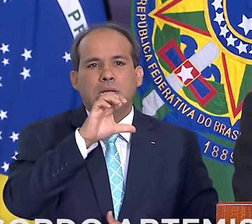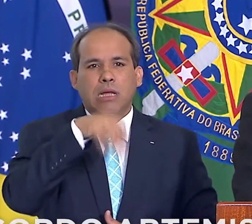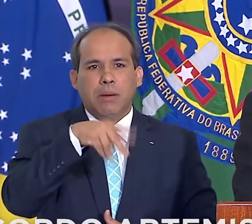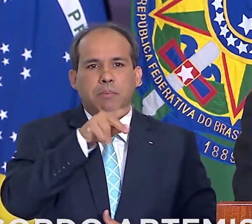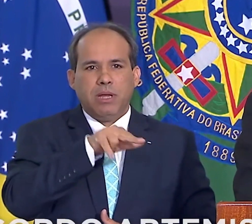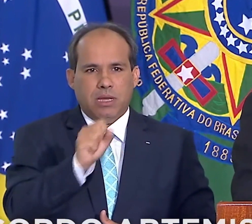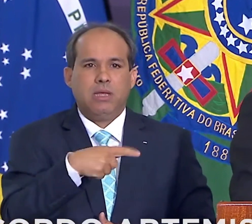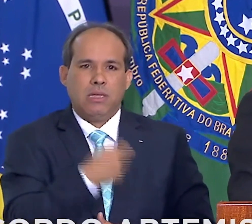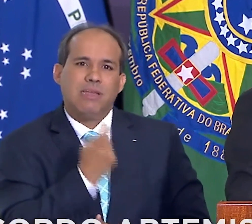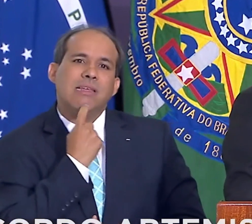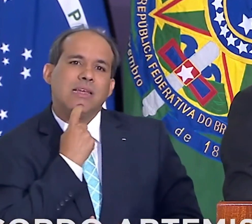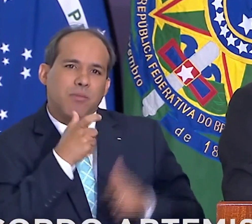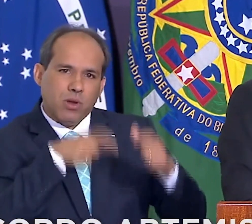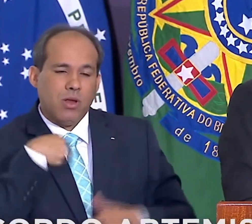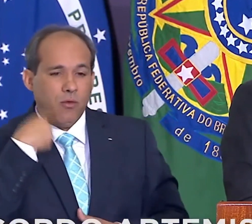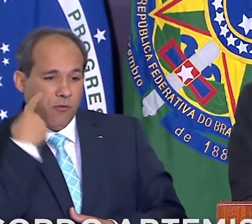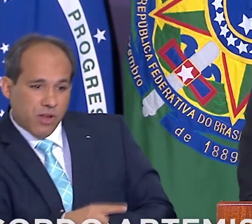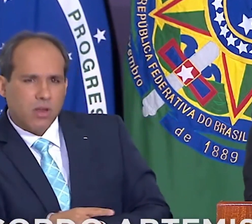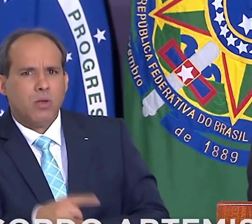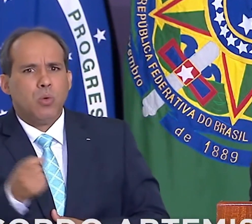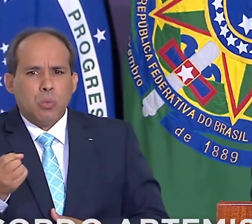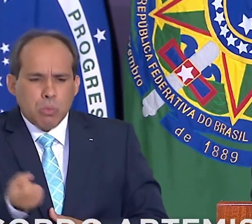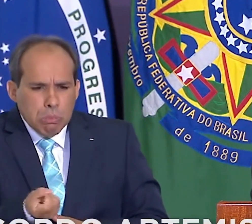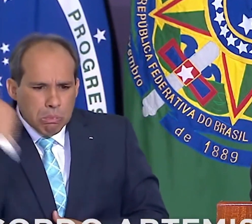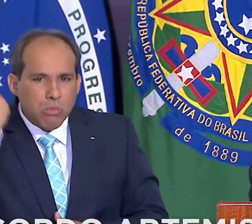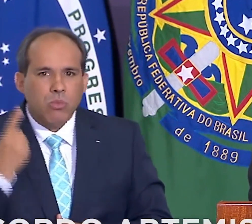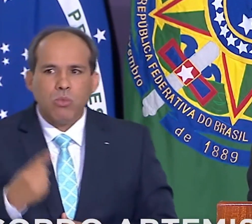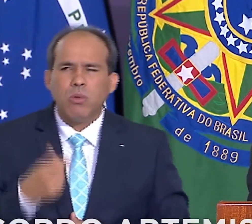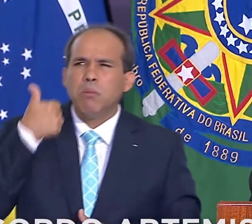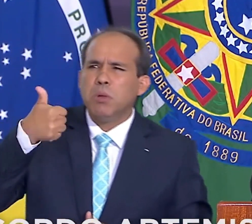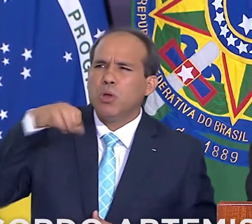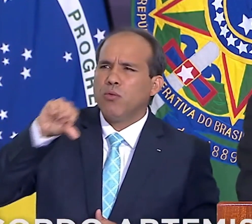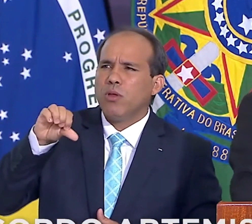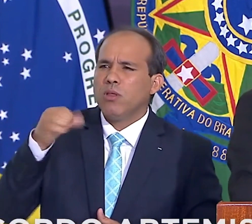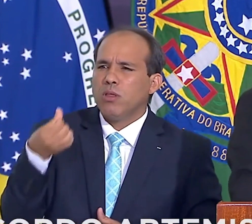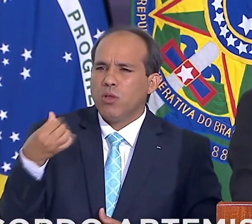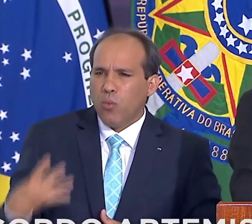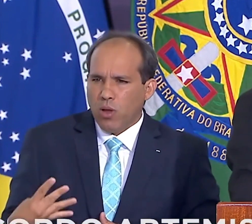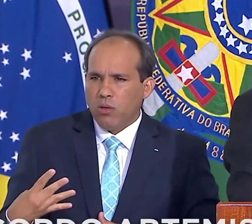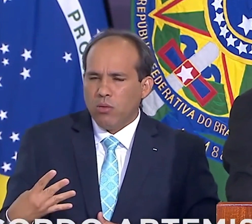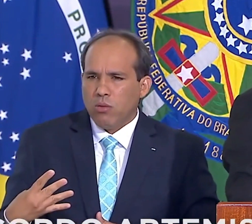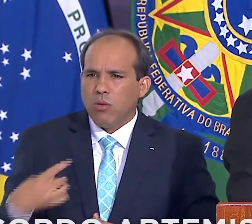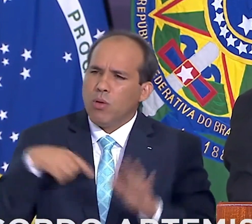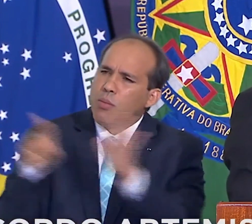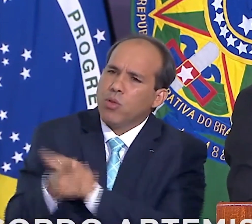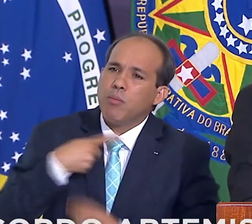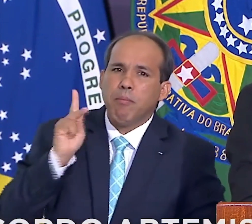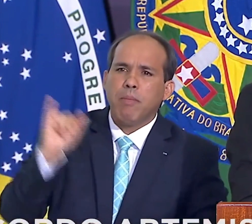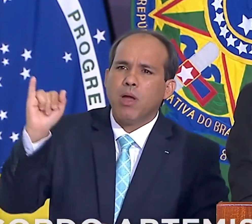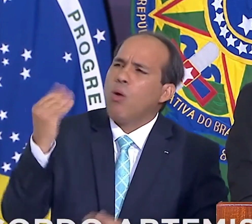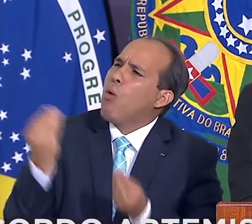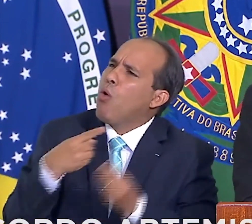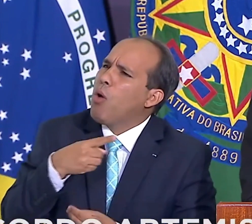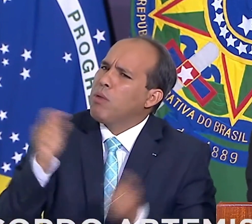vi, naquele tempo, uma raridade, né, um livro sendo exposto, 1964. Eu perguntei ao meu pai, como é que